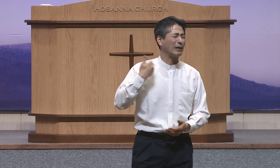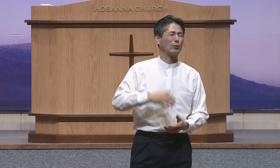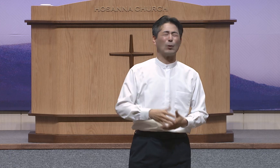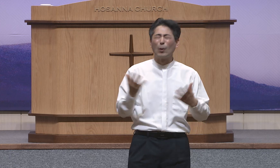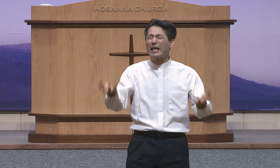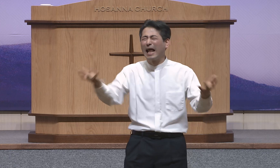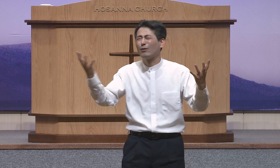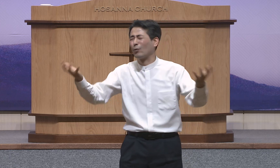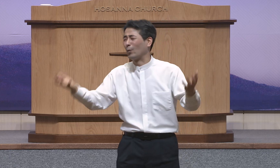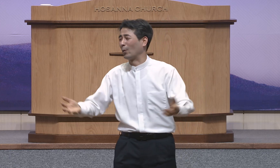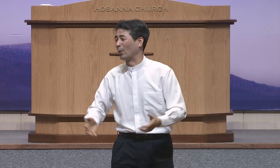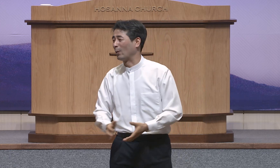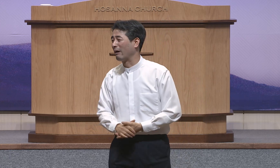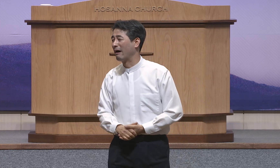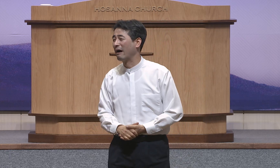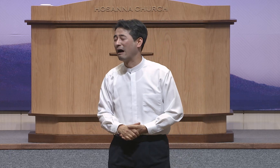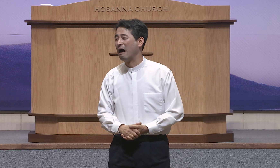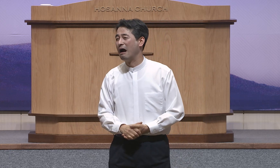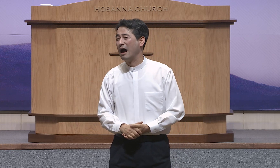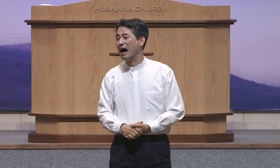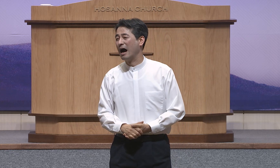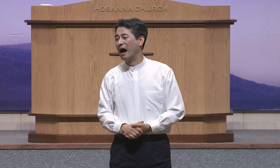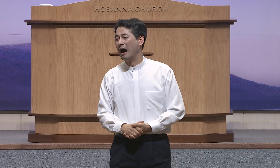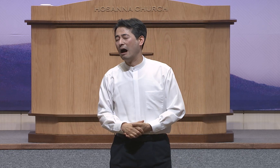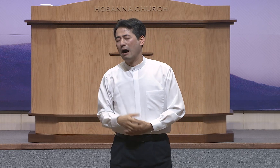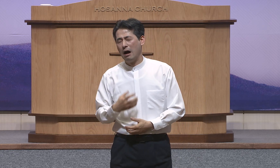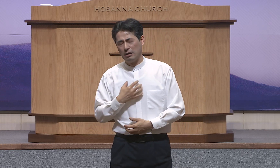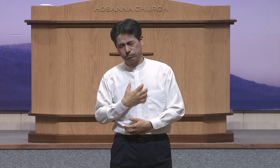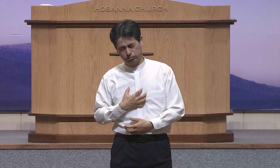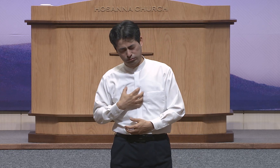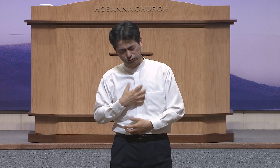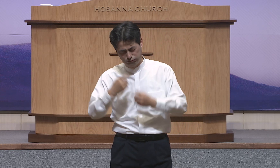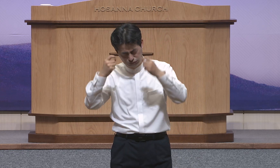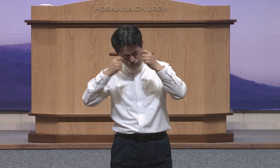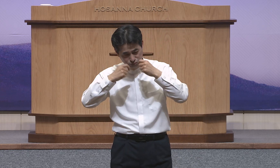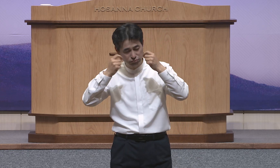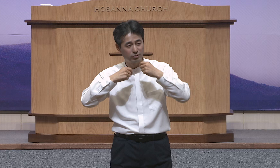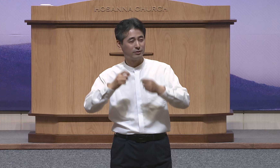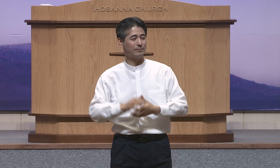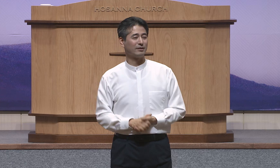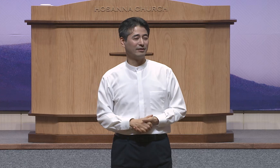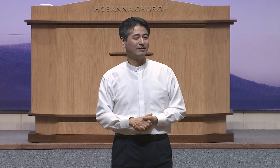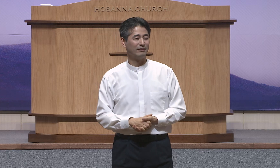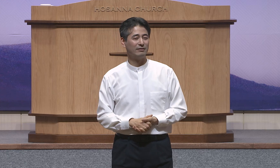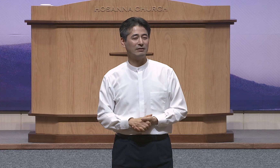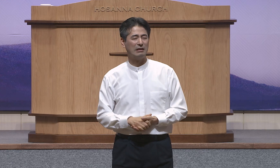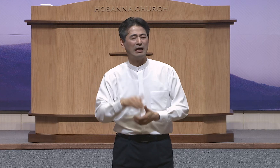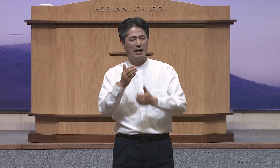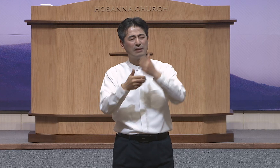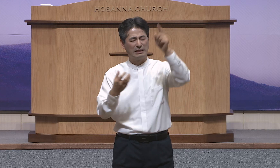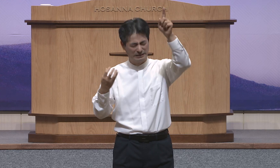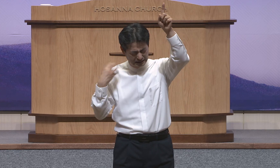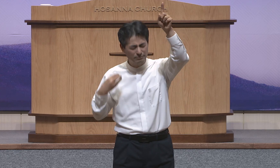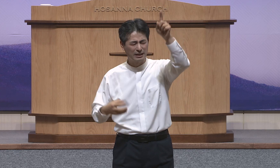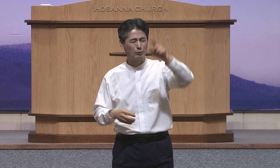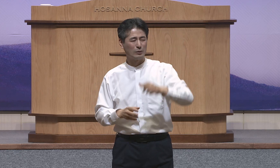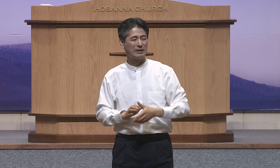나는 무슨 말인지 하나도 모르는데 어떻게 공부를 하라고 하십니까? 그렇게 괴로움에 울부짖었고